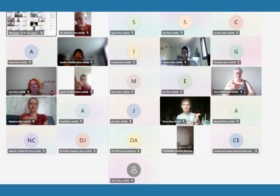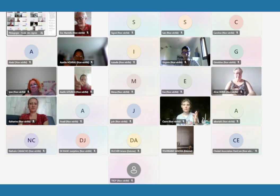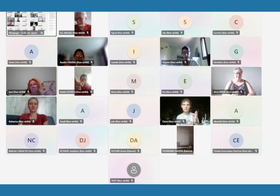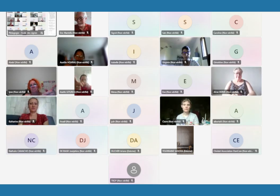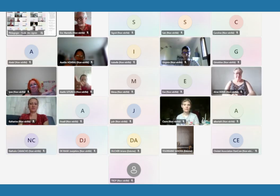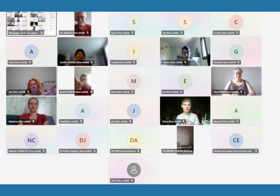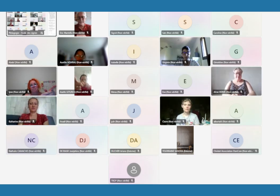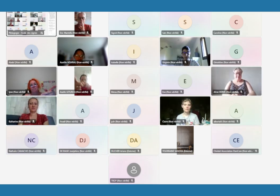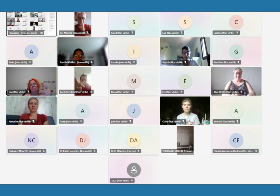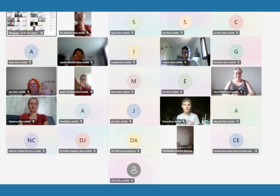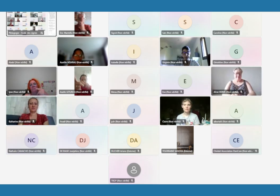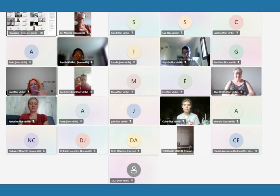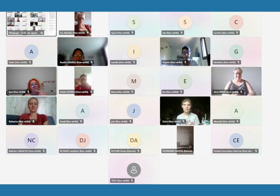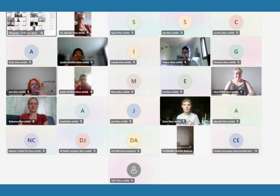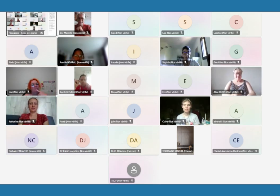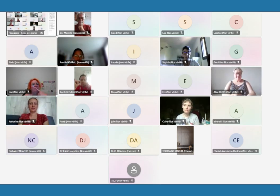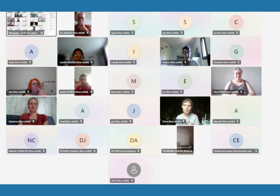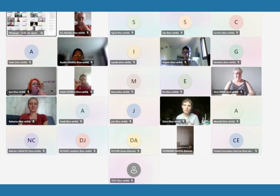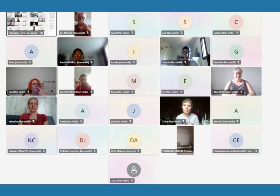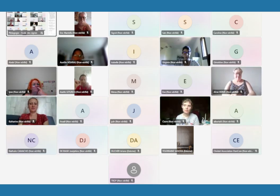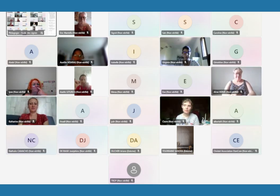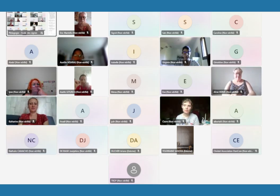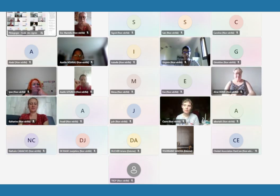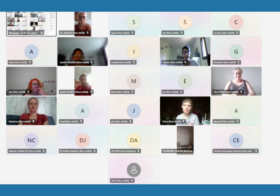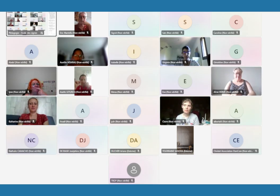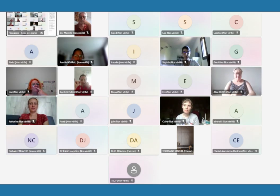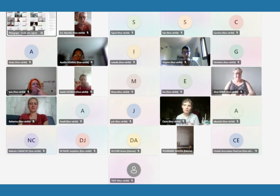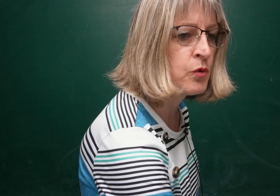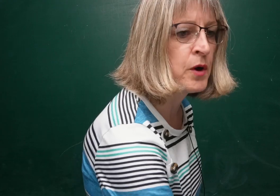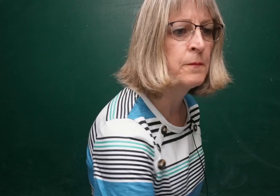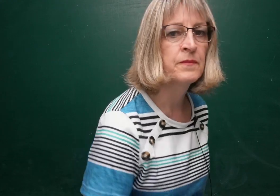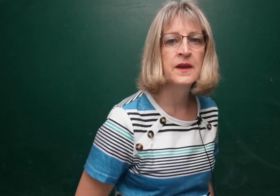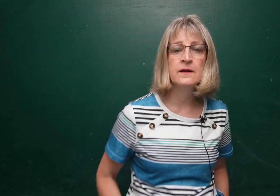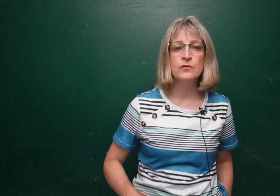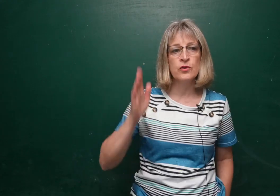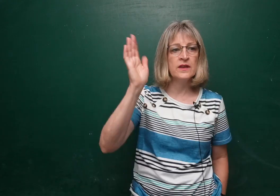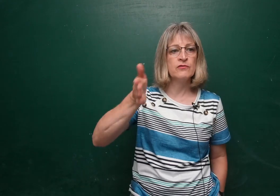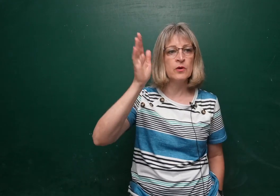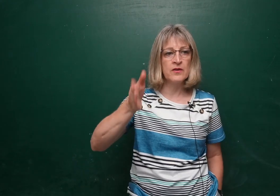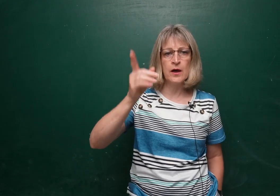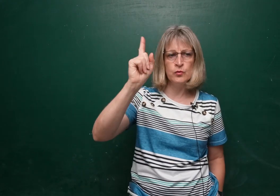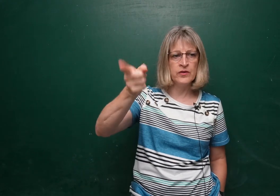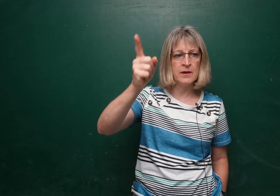Voilà, c'est ça, hein. Donc certains le font avec la main, d'autres le font avec l'index, peu importe, mais on comprend, hein. Il y en a qui font comme ça, ou c'est par